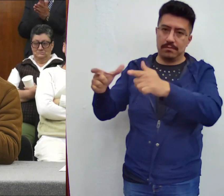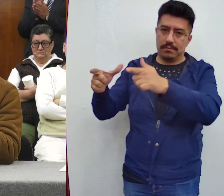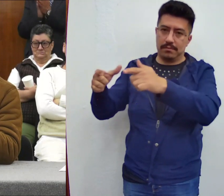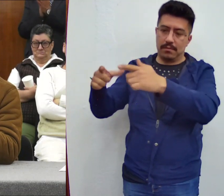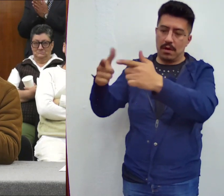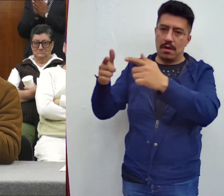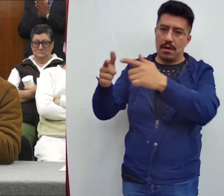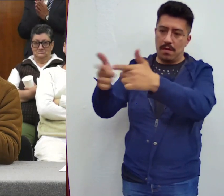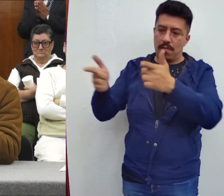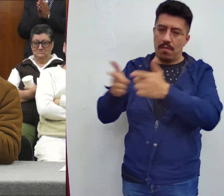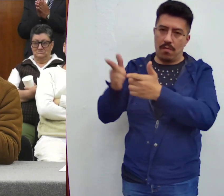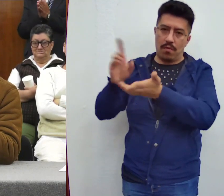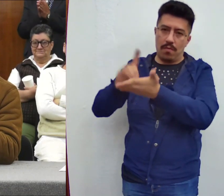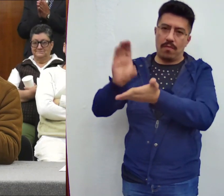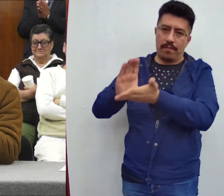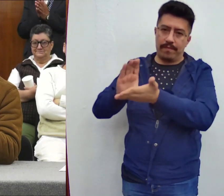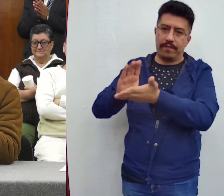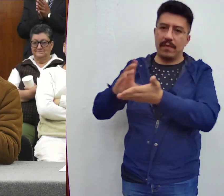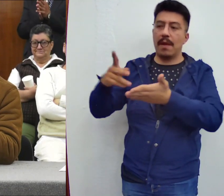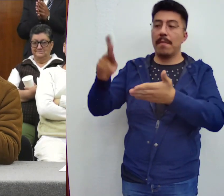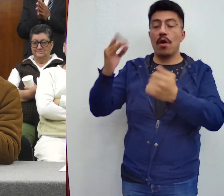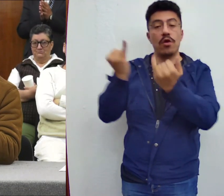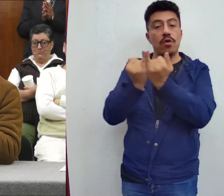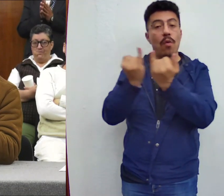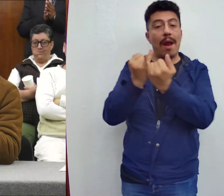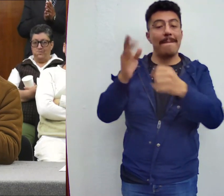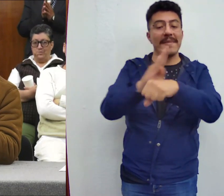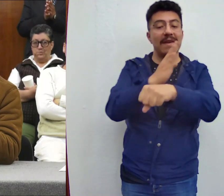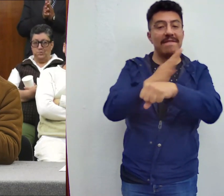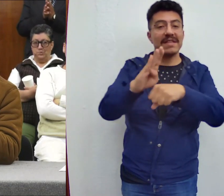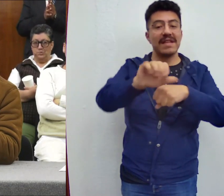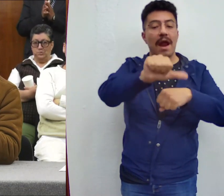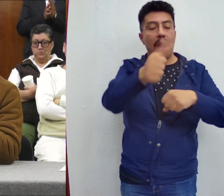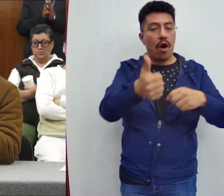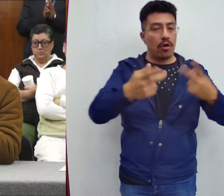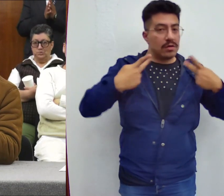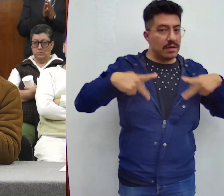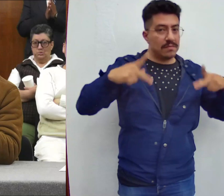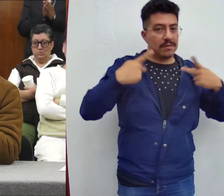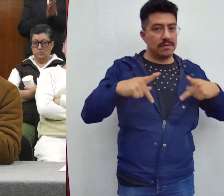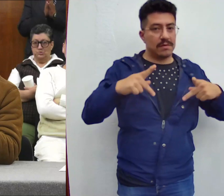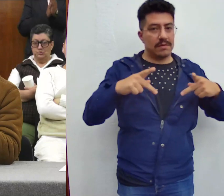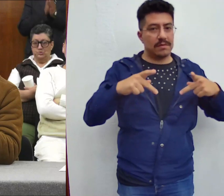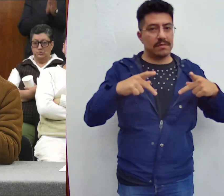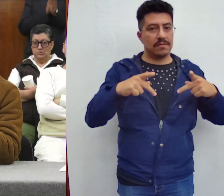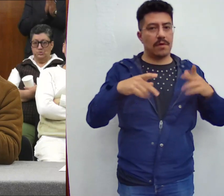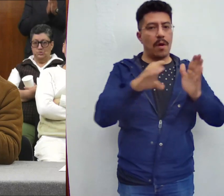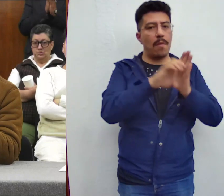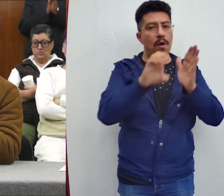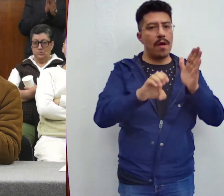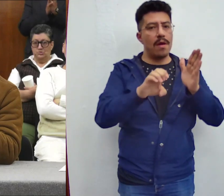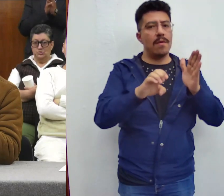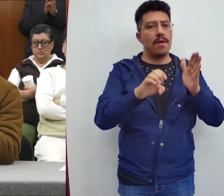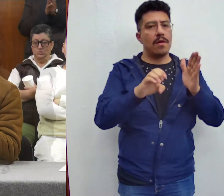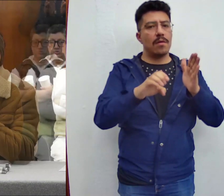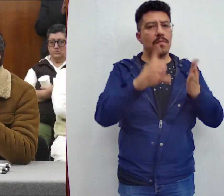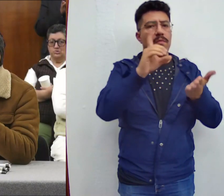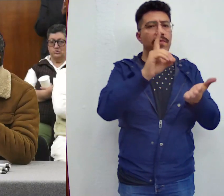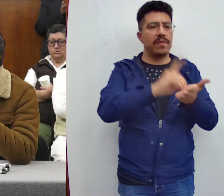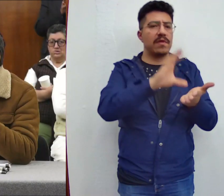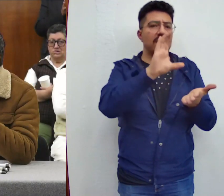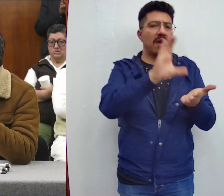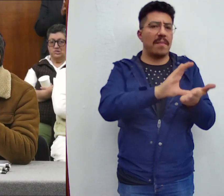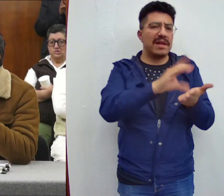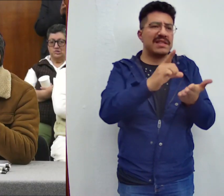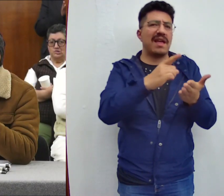la tenemos, pero también va a beneficiar a aquellas personas que vienen adquiriendo la discapacidad por algún motivo,